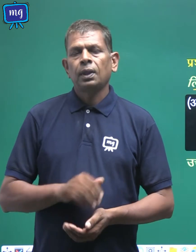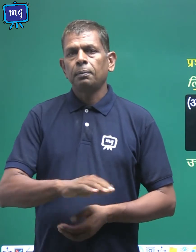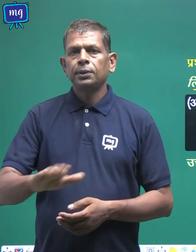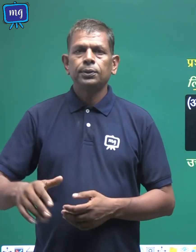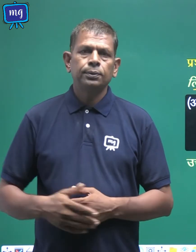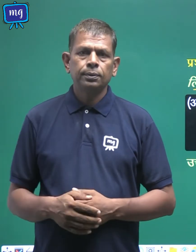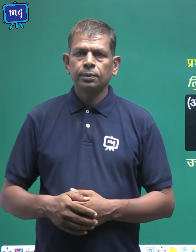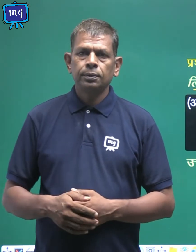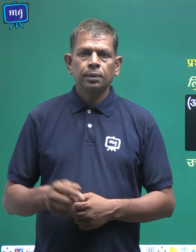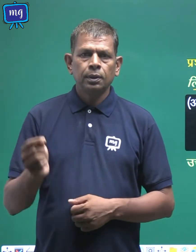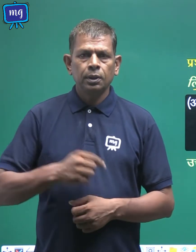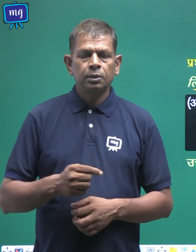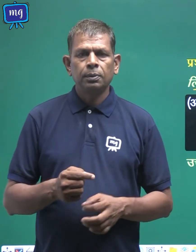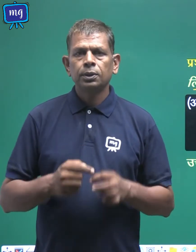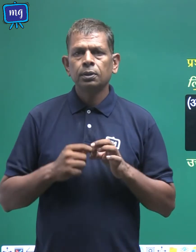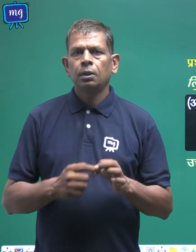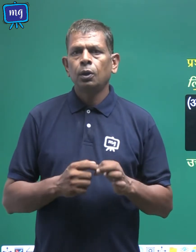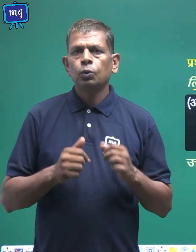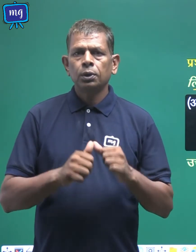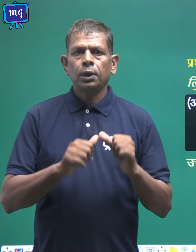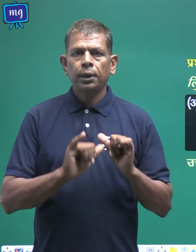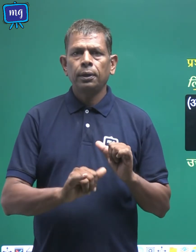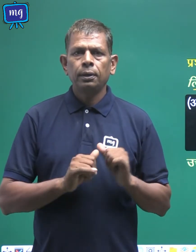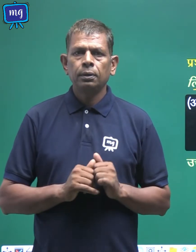बच्चों, इस प्रश्न का उत्तर है